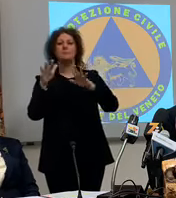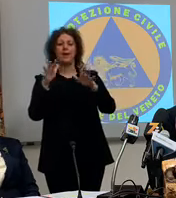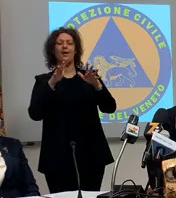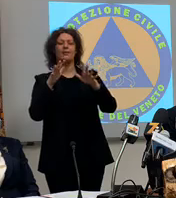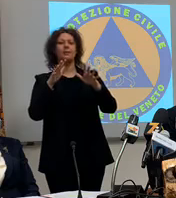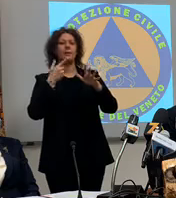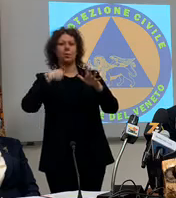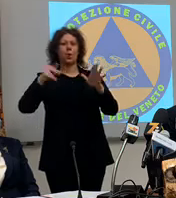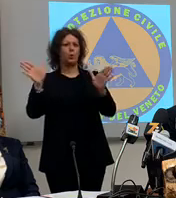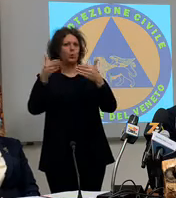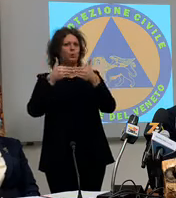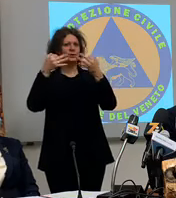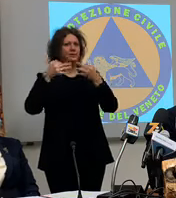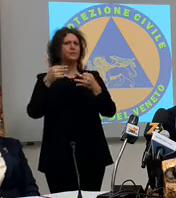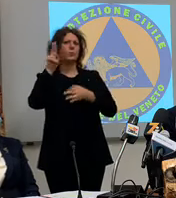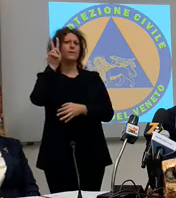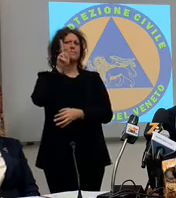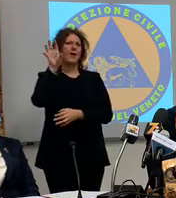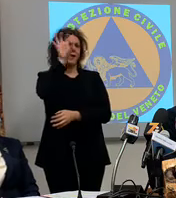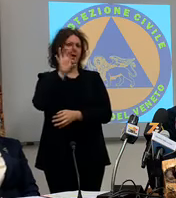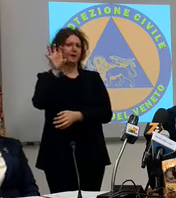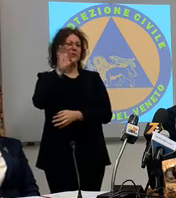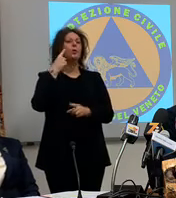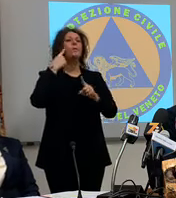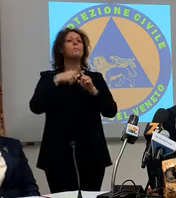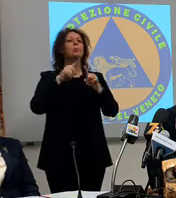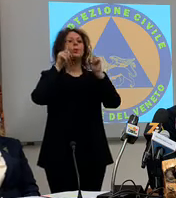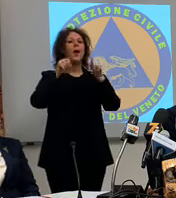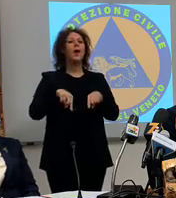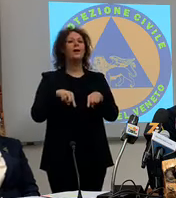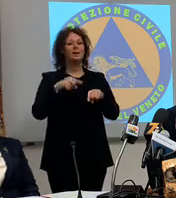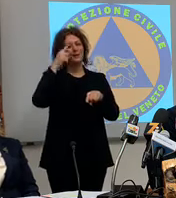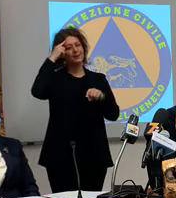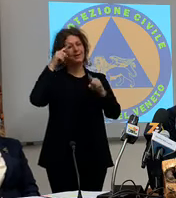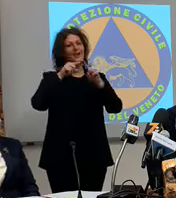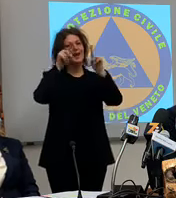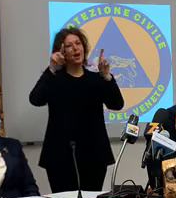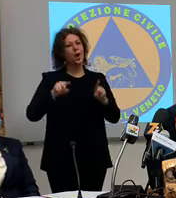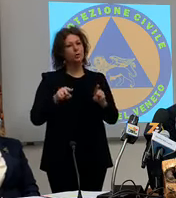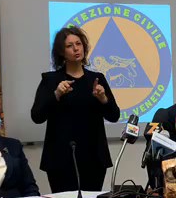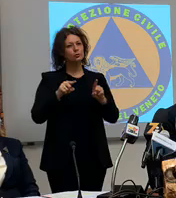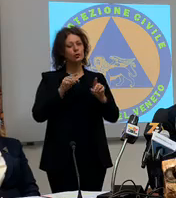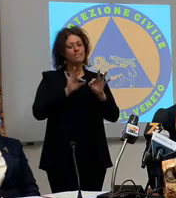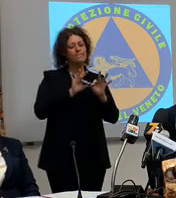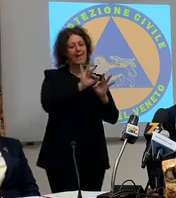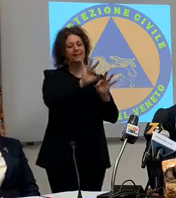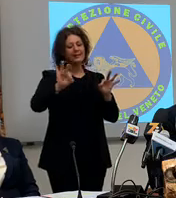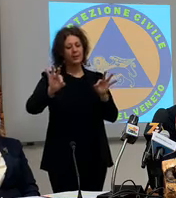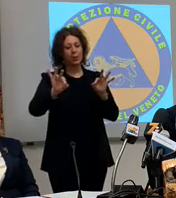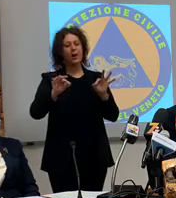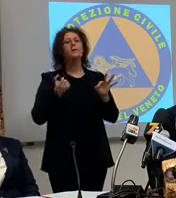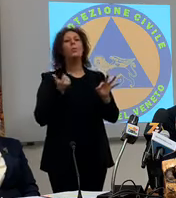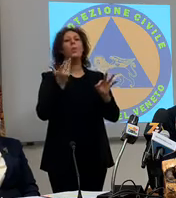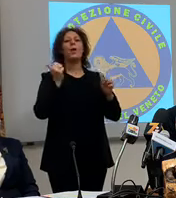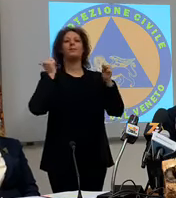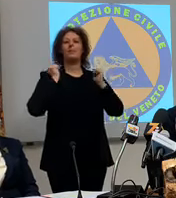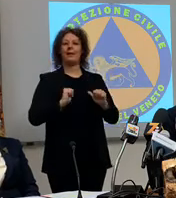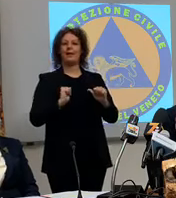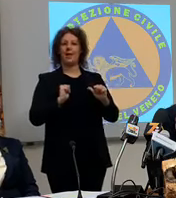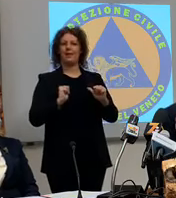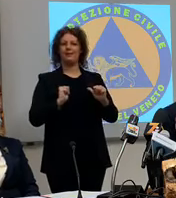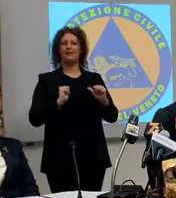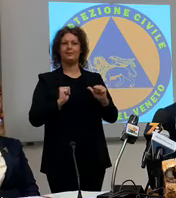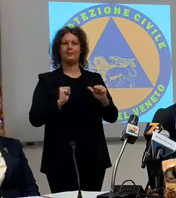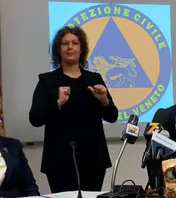definito il numero di avventori per ogni negozio uno ogni 20 m qu sopra i 40 m qu anche qui unica